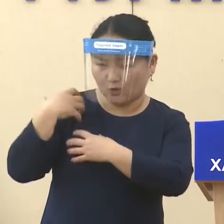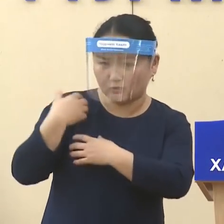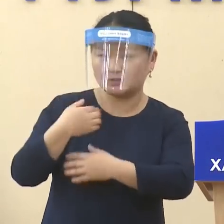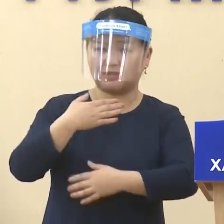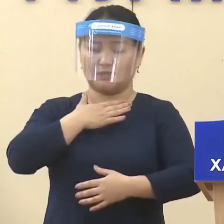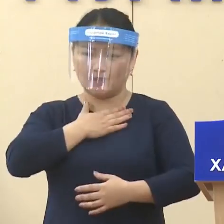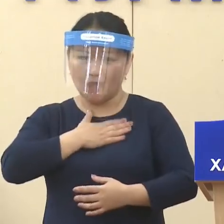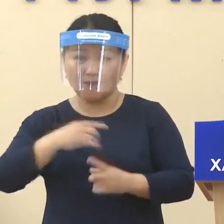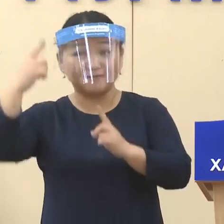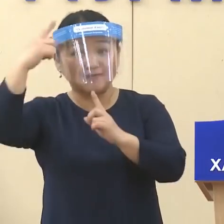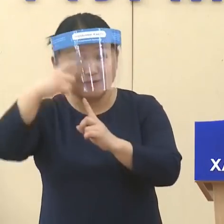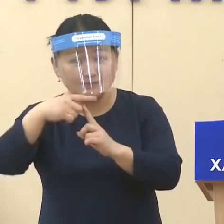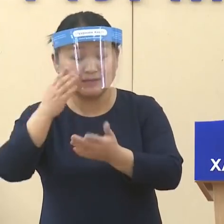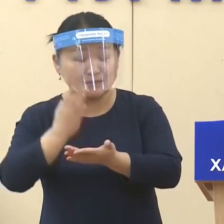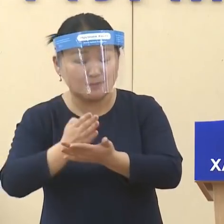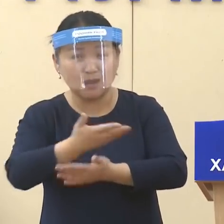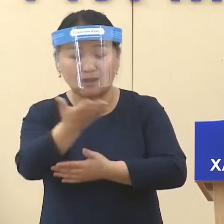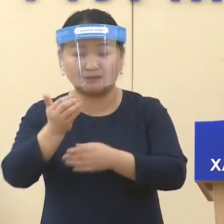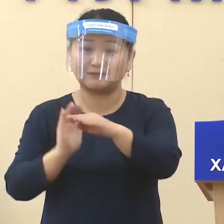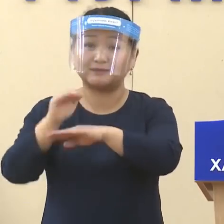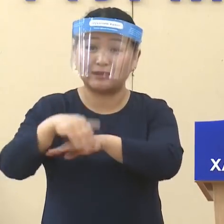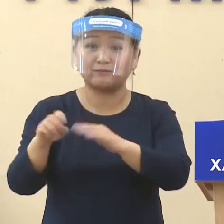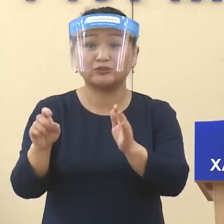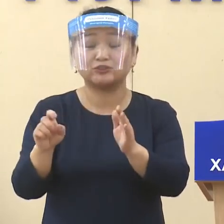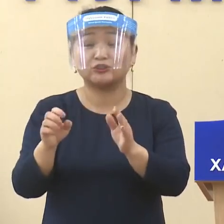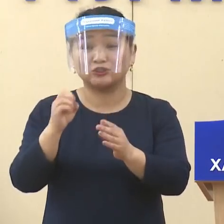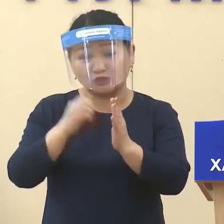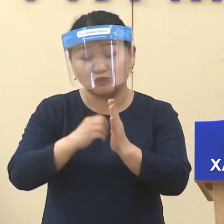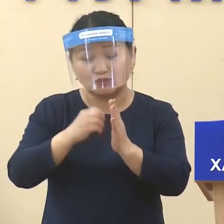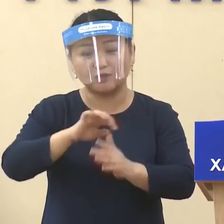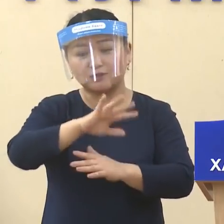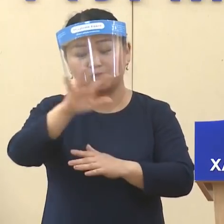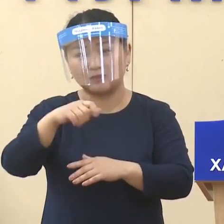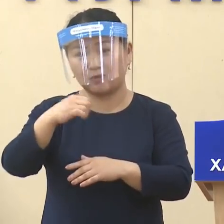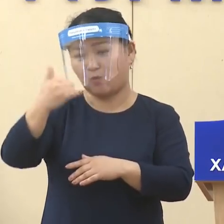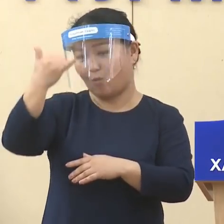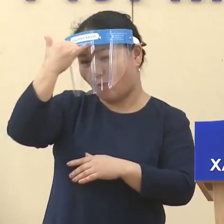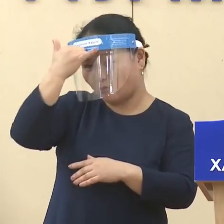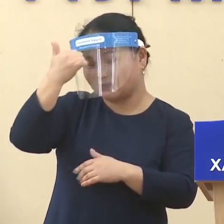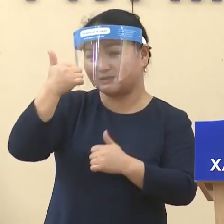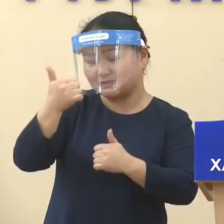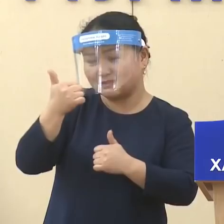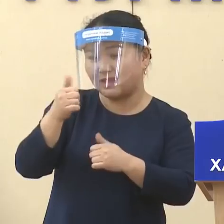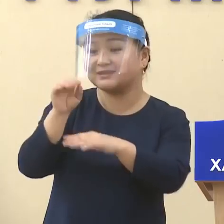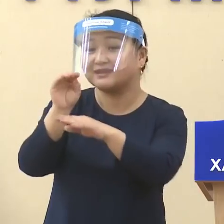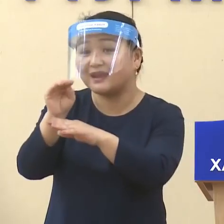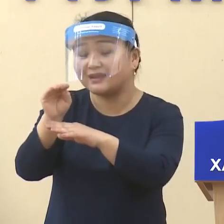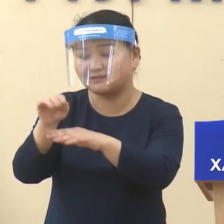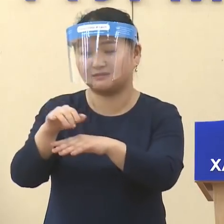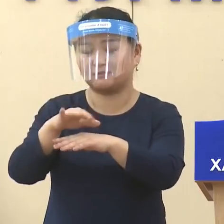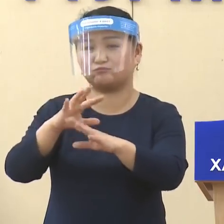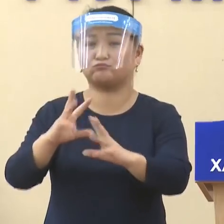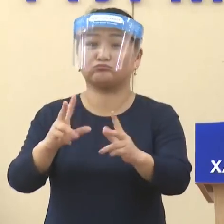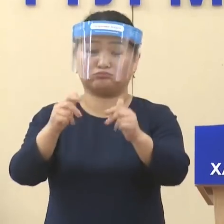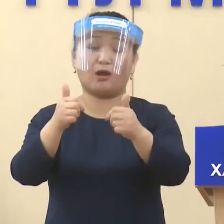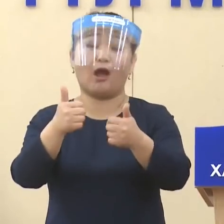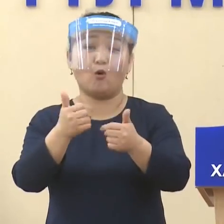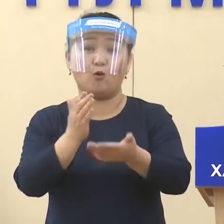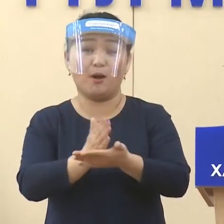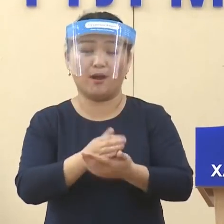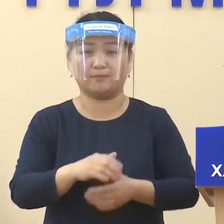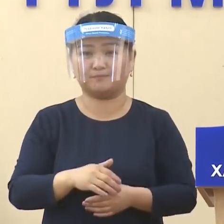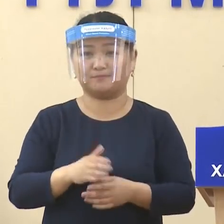бол ганцхан манай орныг дайраагүй бүх орныг дайрч байгаа учраас бид нар энд бас их ухамсартай байх одоо шаардлагатай. За үүргийн